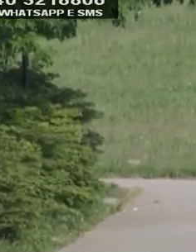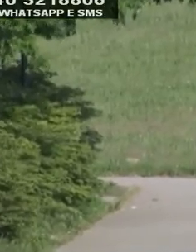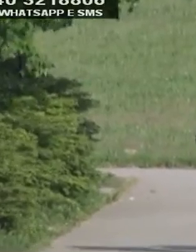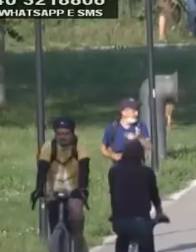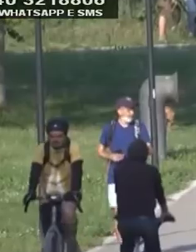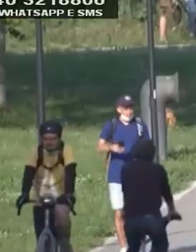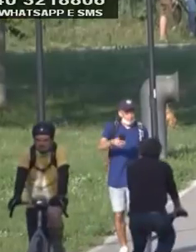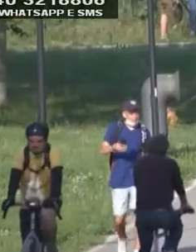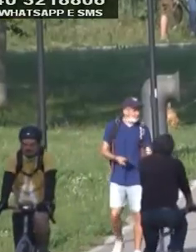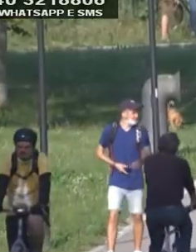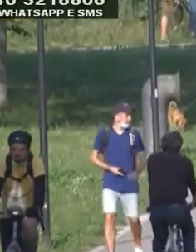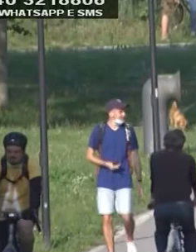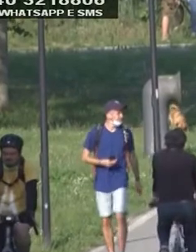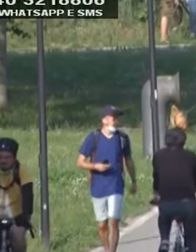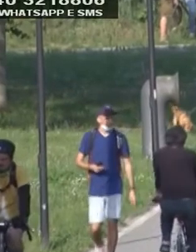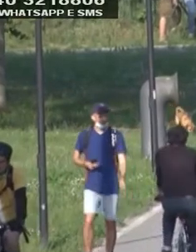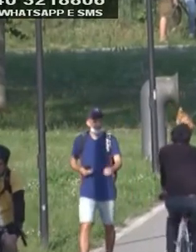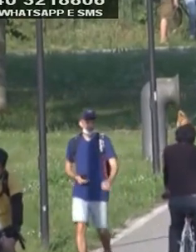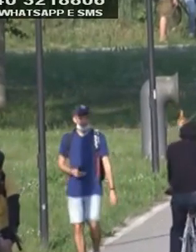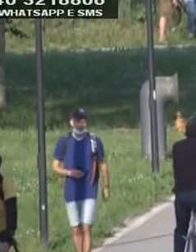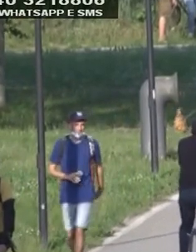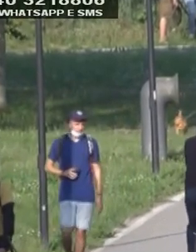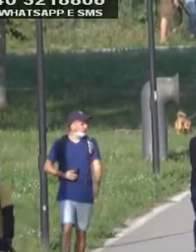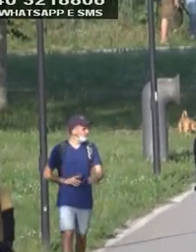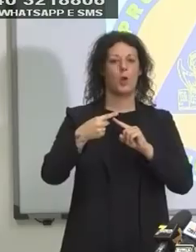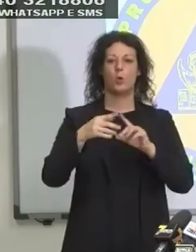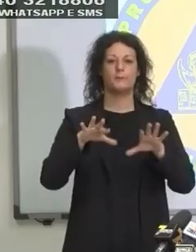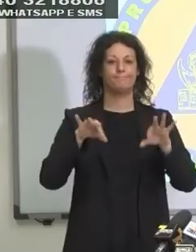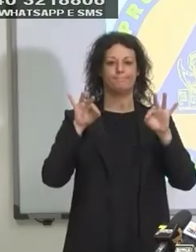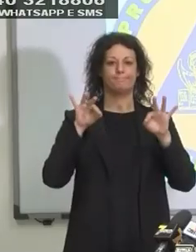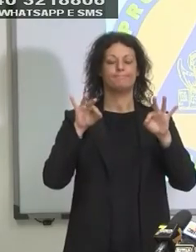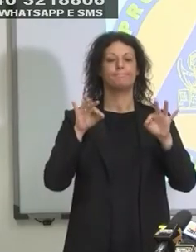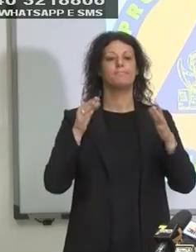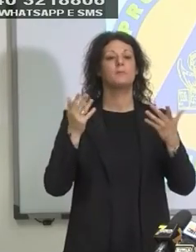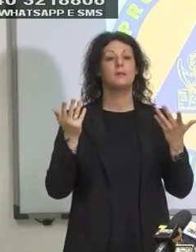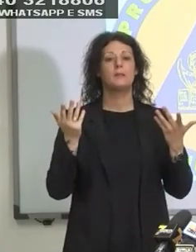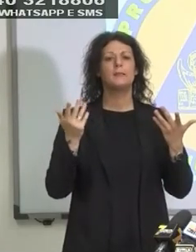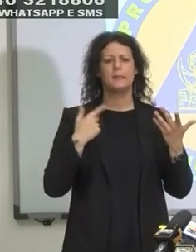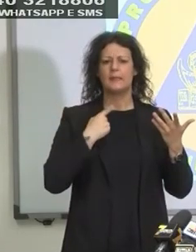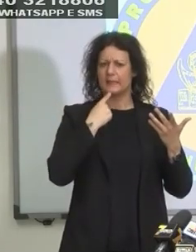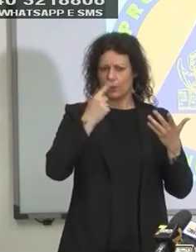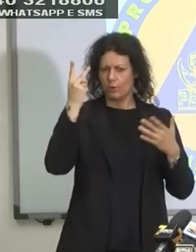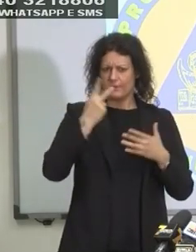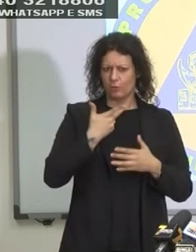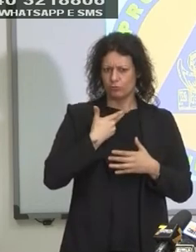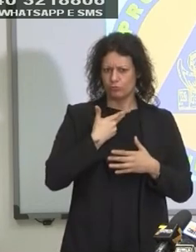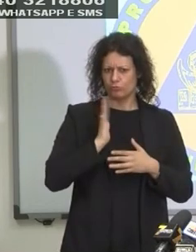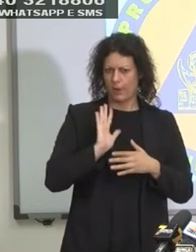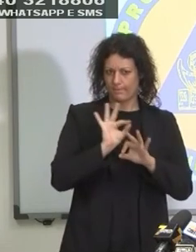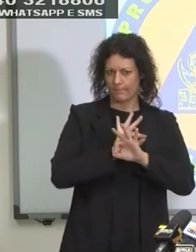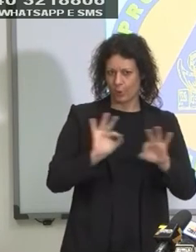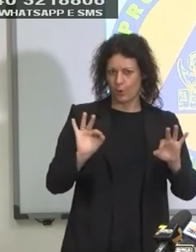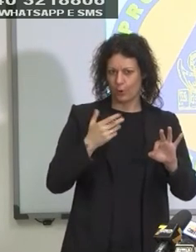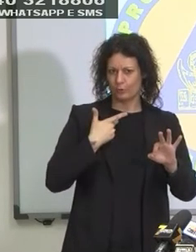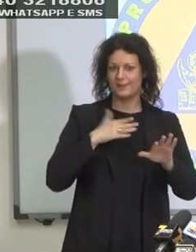invece per quanto riguarda la scuola. Siamo ancora fermi. Vi posso dare la mia parola d'onore che ce l'ho sopra la scrivania. C'è ancora un